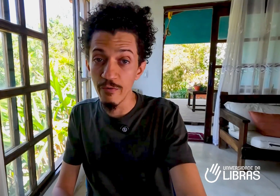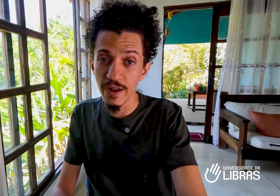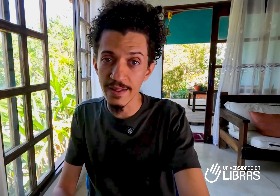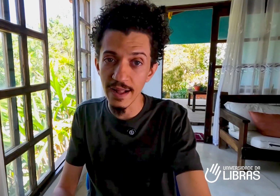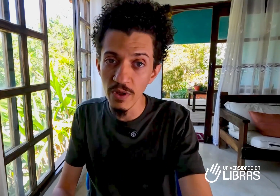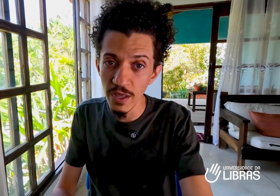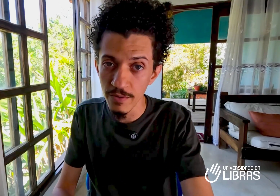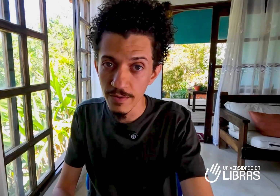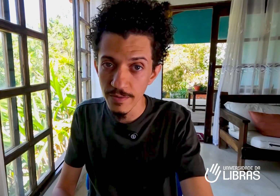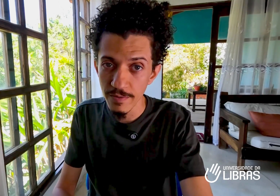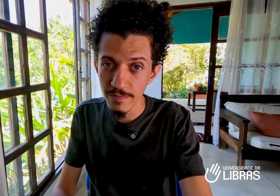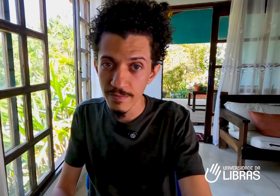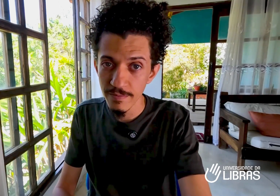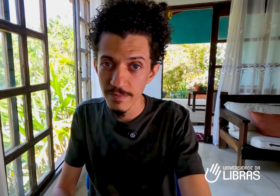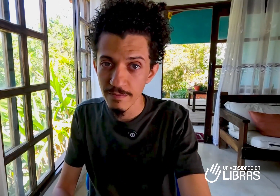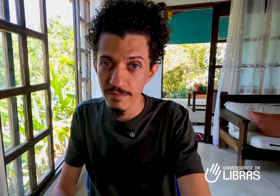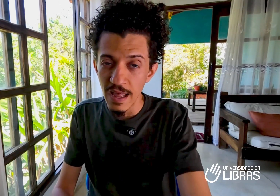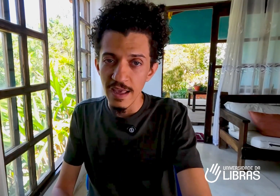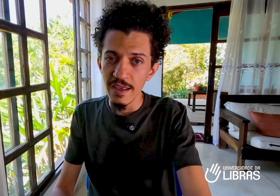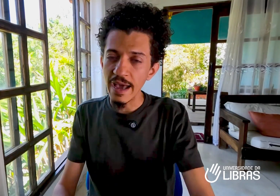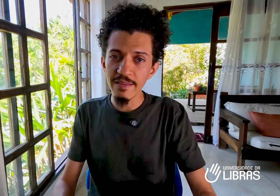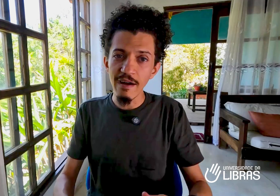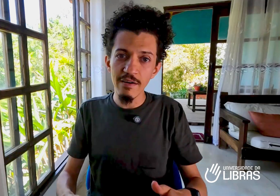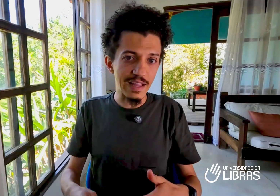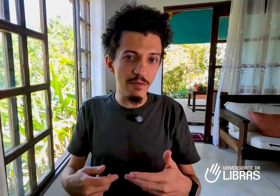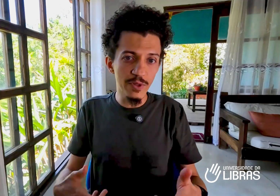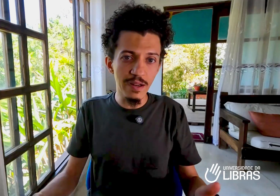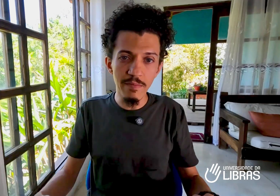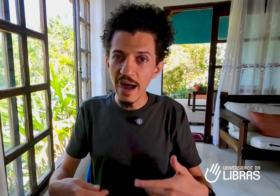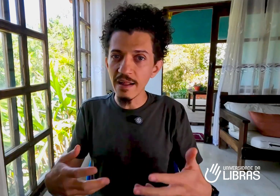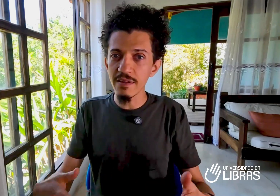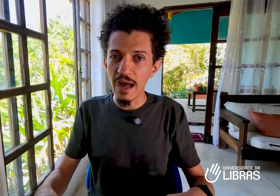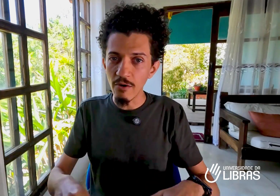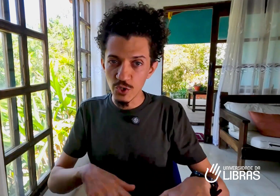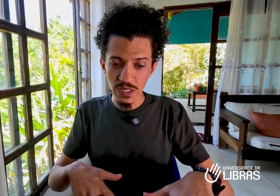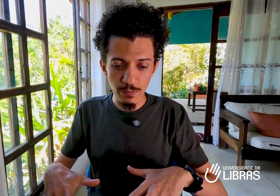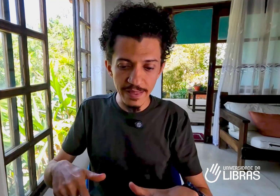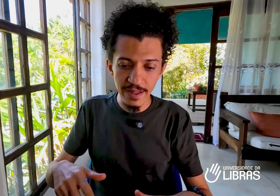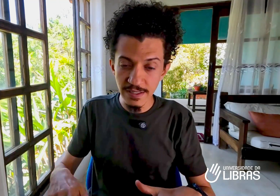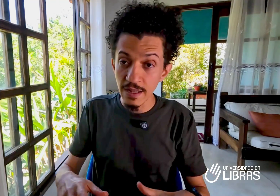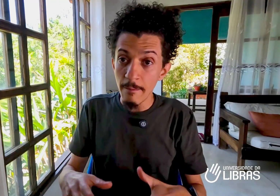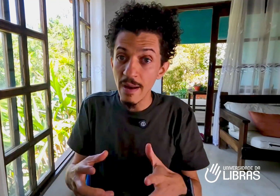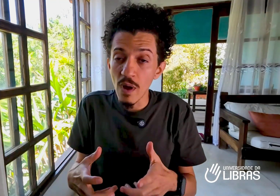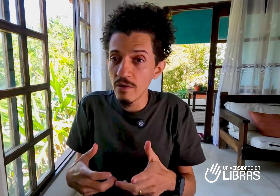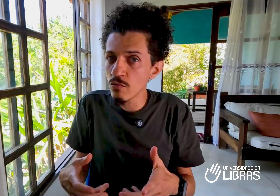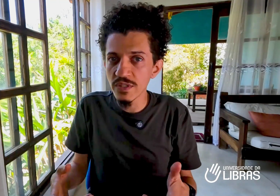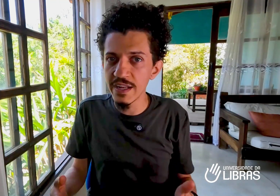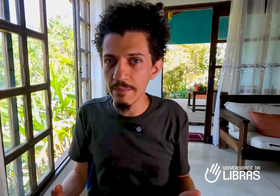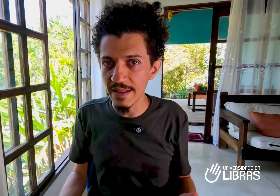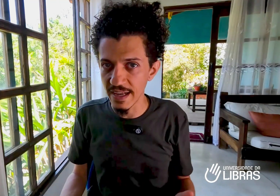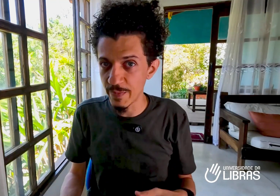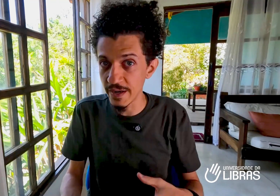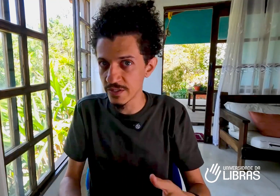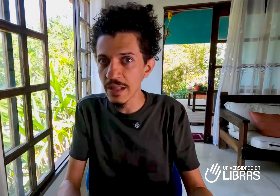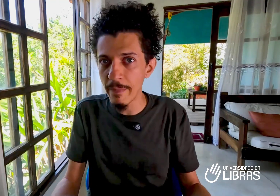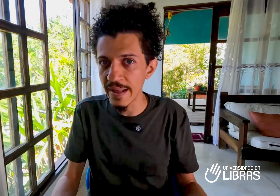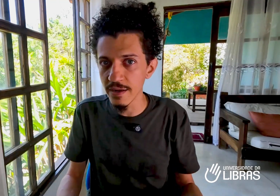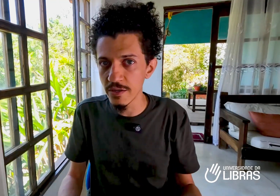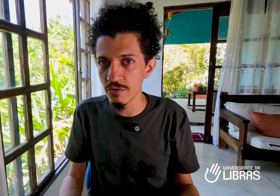nadar do rio. E aí tava muito animado e tal, tinha umas pedras ali, mas eu não consegui nem bater as pernas de tanta pedra que tinha no